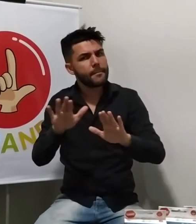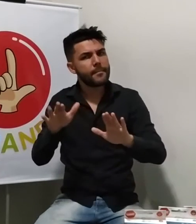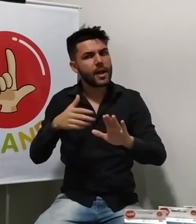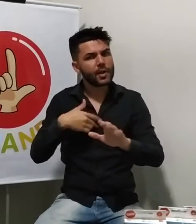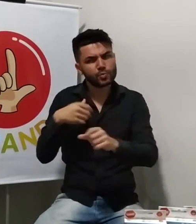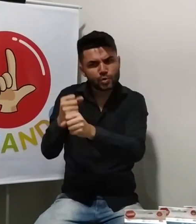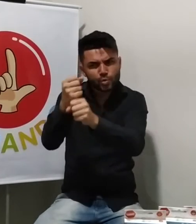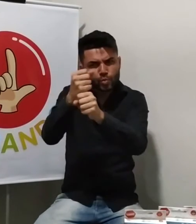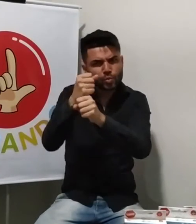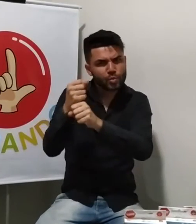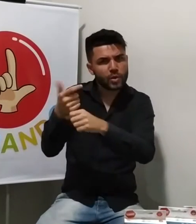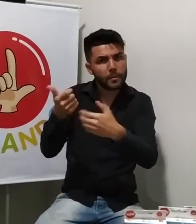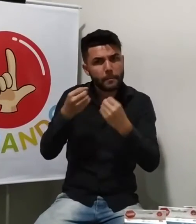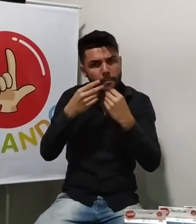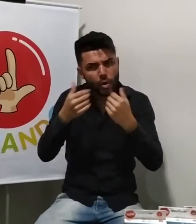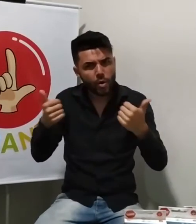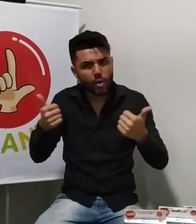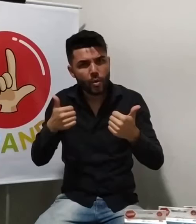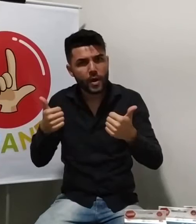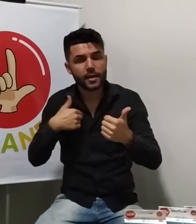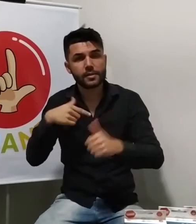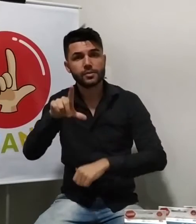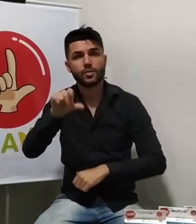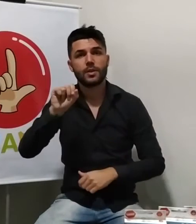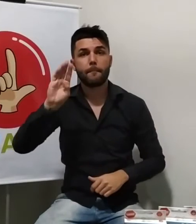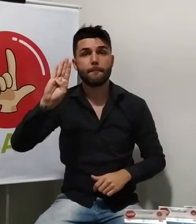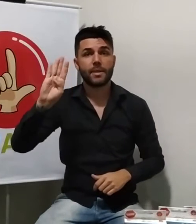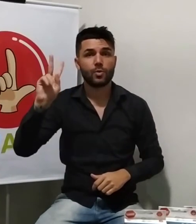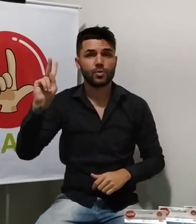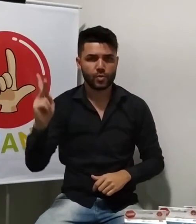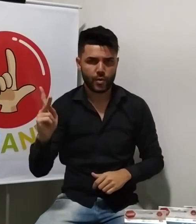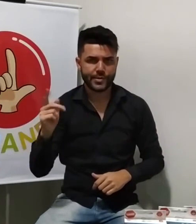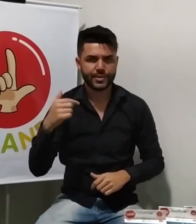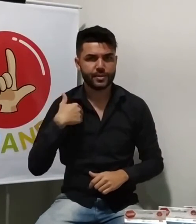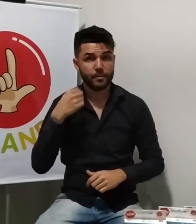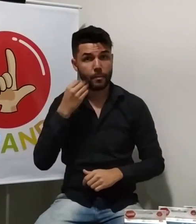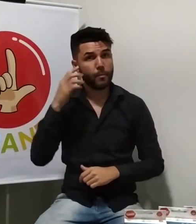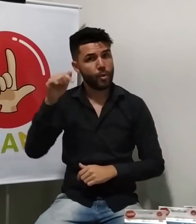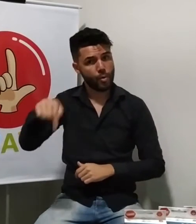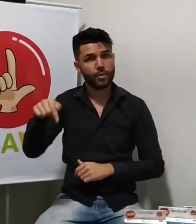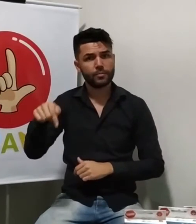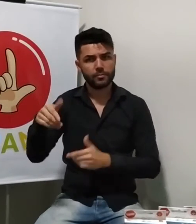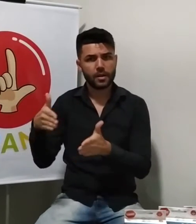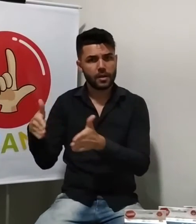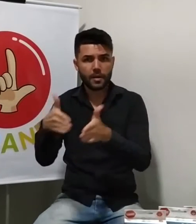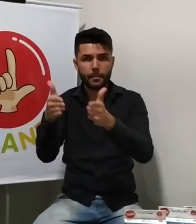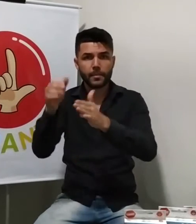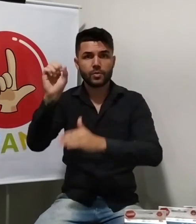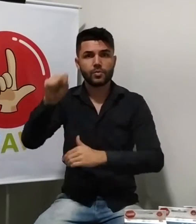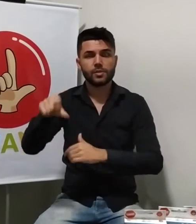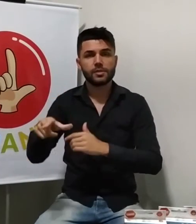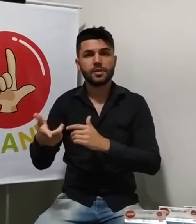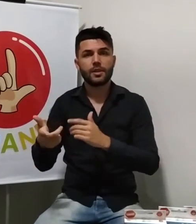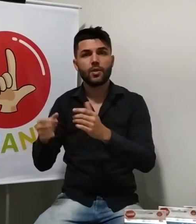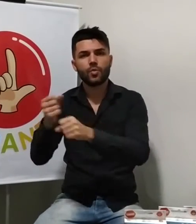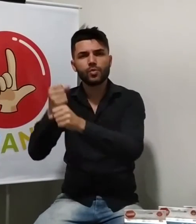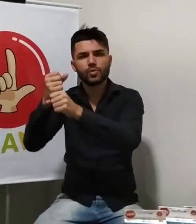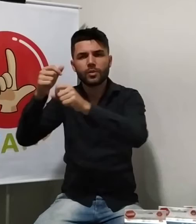timeline, Gustavo, você com qual idade agora? Isso aí 1 ano depois. Ou seja, 2005, há 10 anos atrás, você tinha 23 anos de idade, já estava formado. Eu